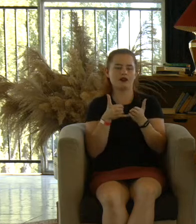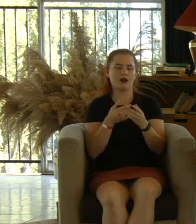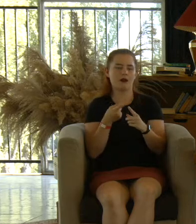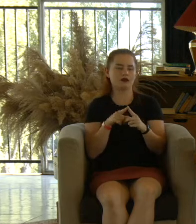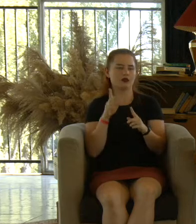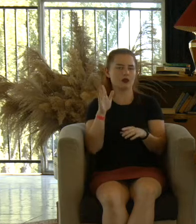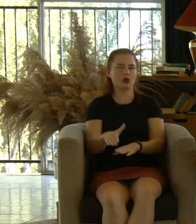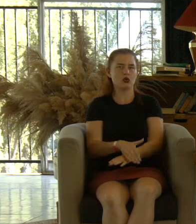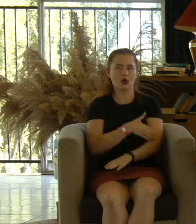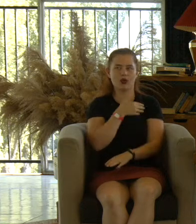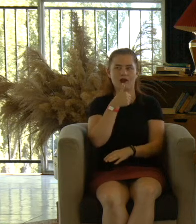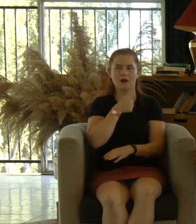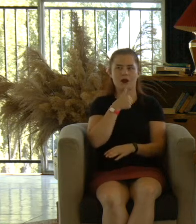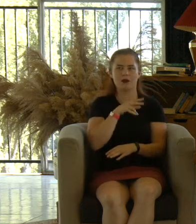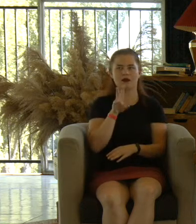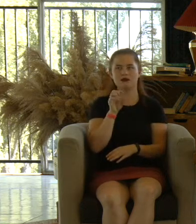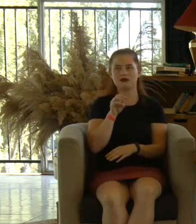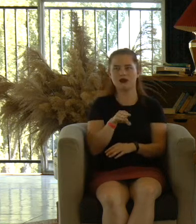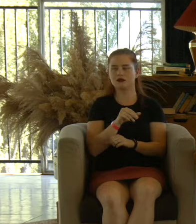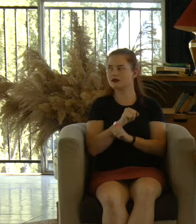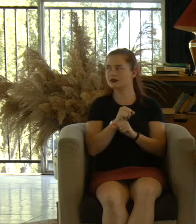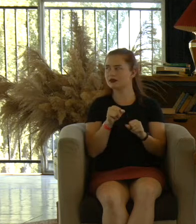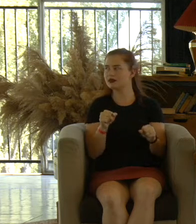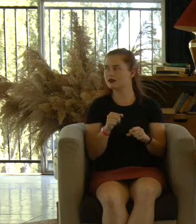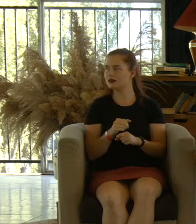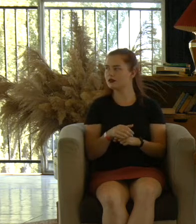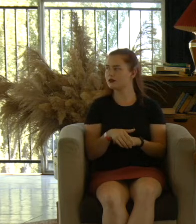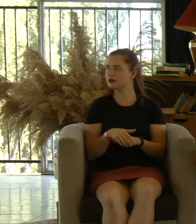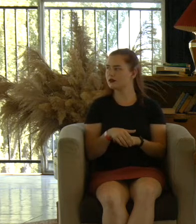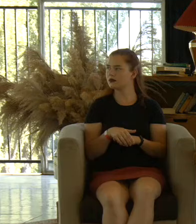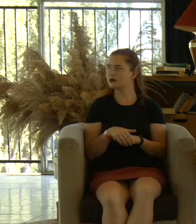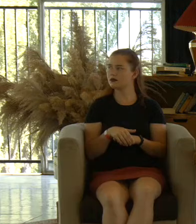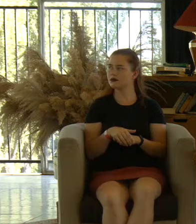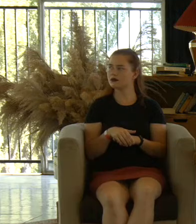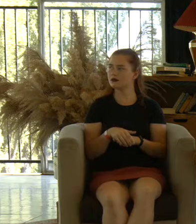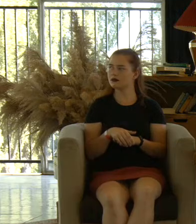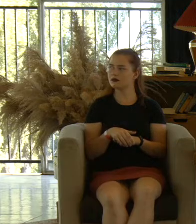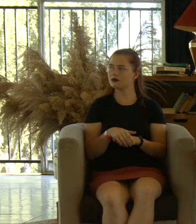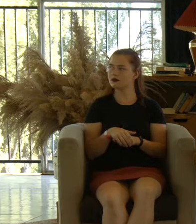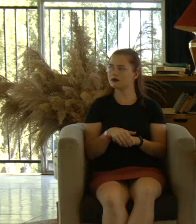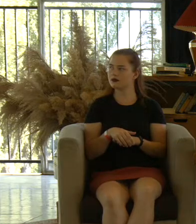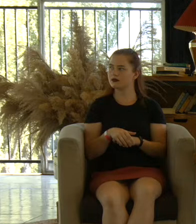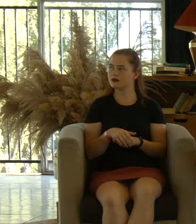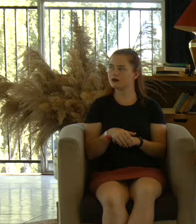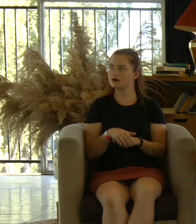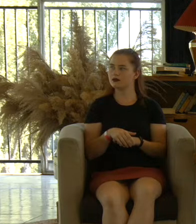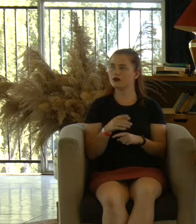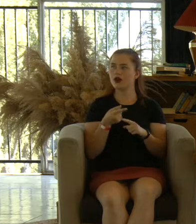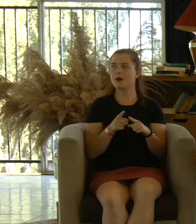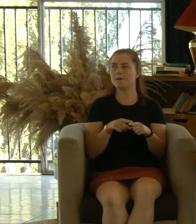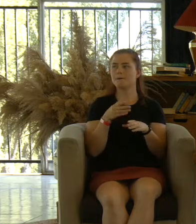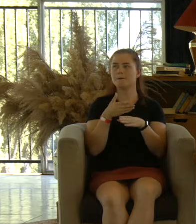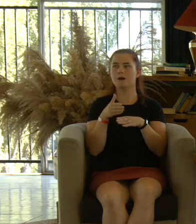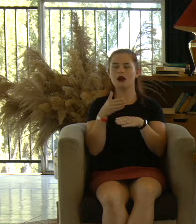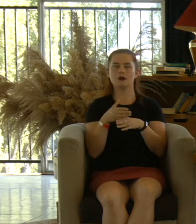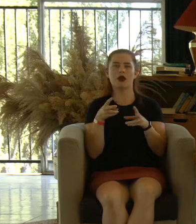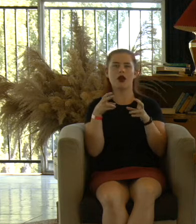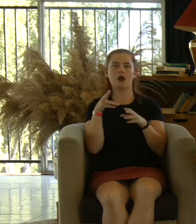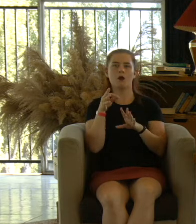объяснить? Энергия нужна, да, да. Спасибо большое. Ну, наверное, вот потихоньку как-то можно по очереди,